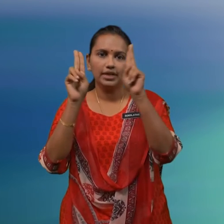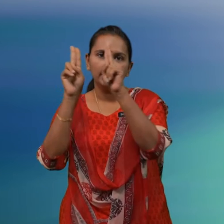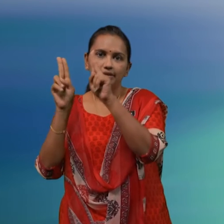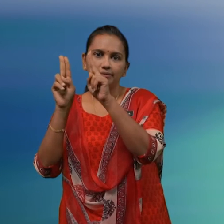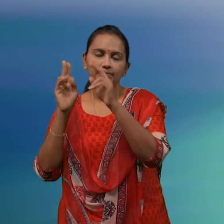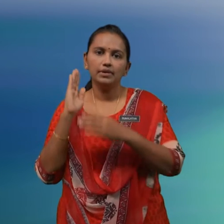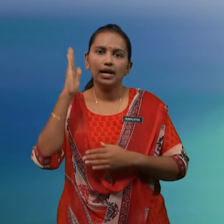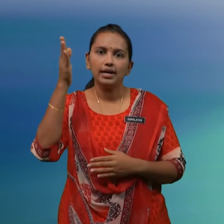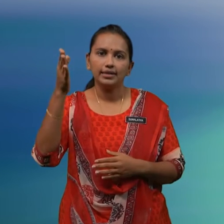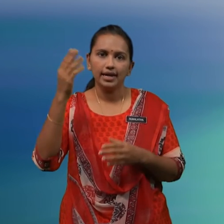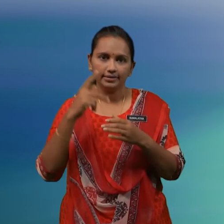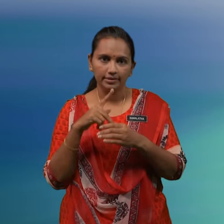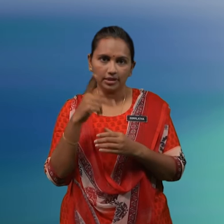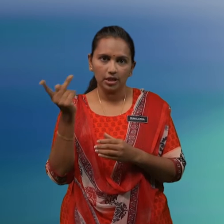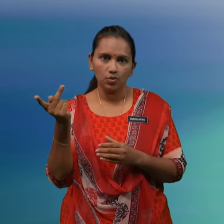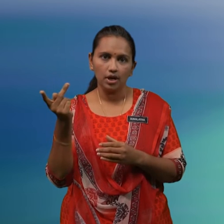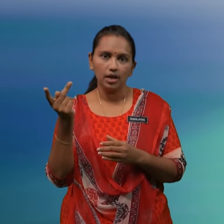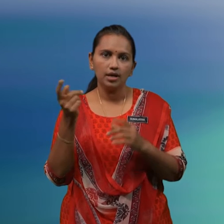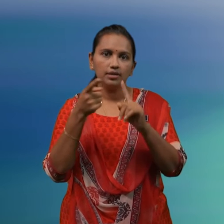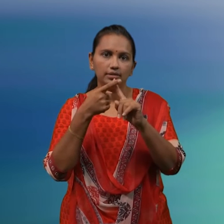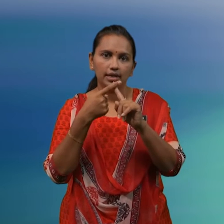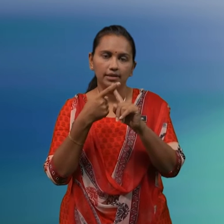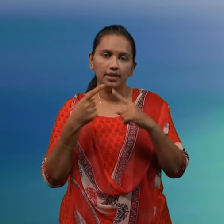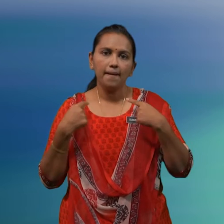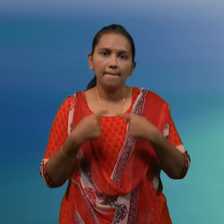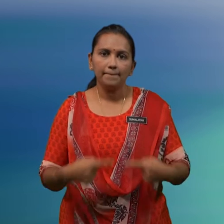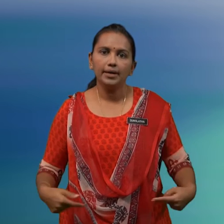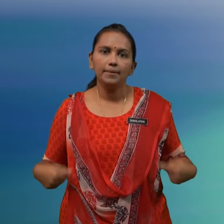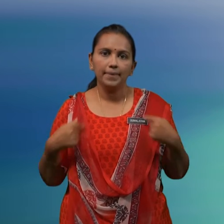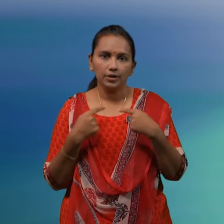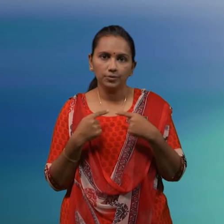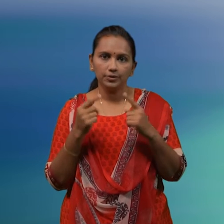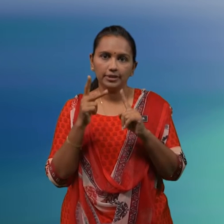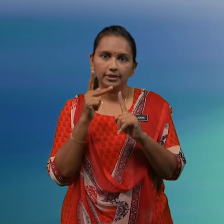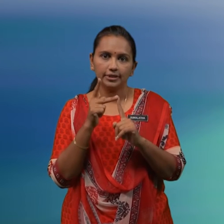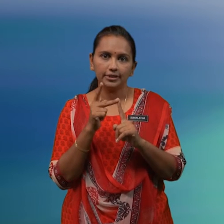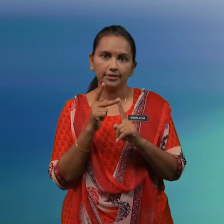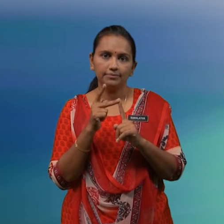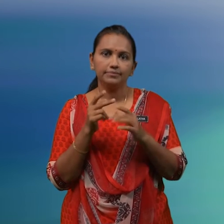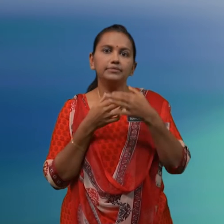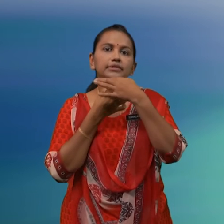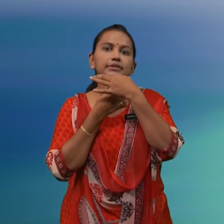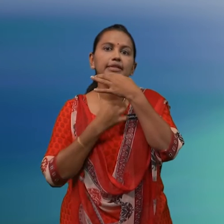Udara akan keluar dari peparu ke